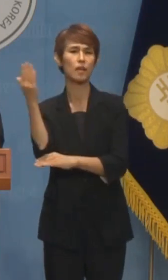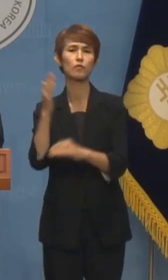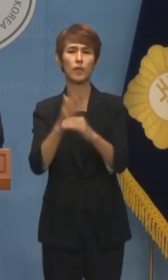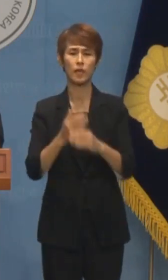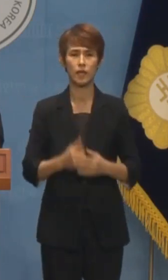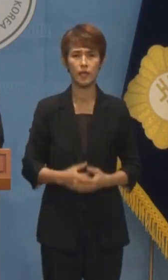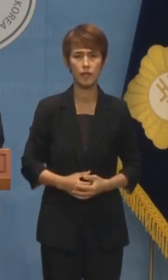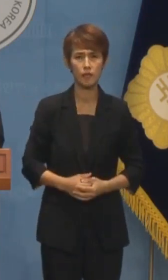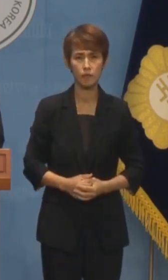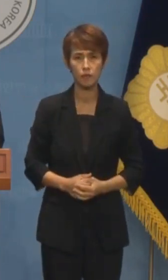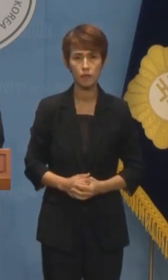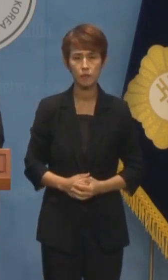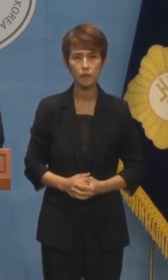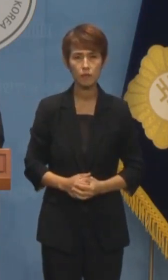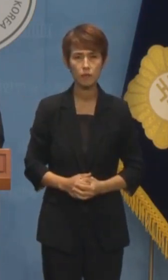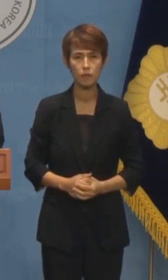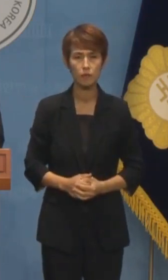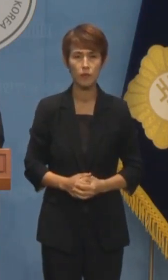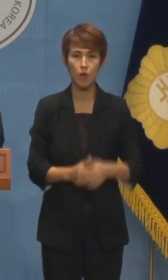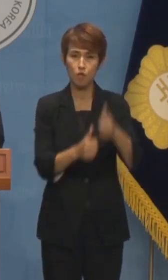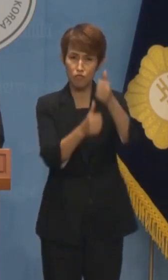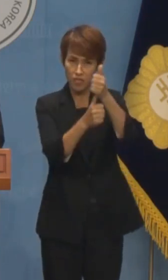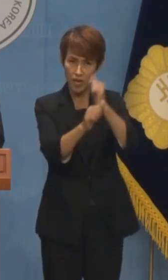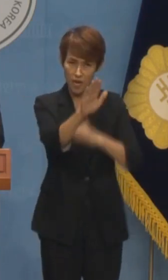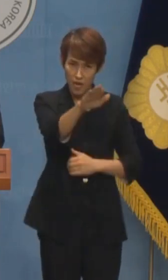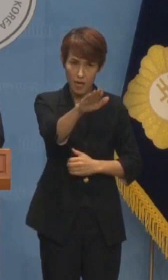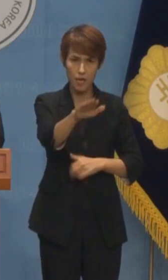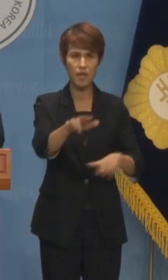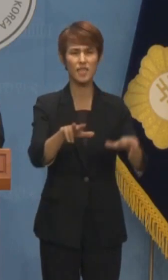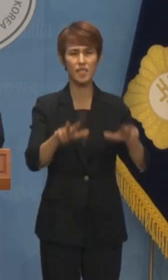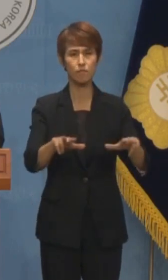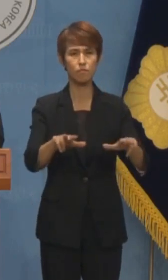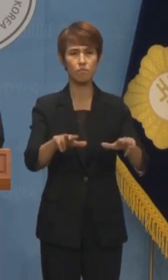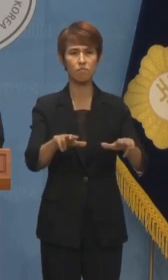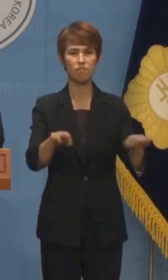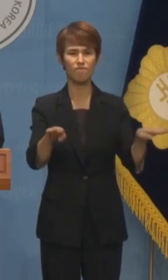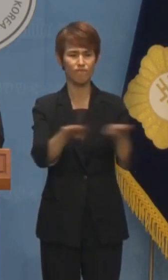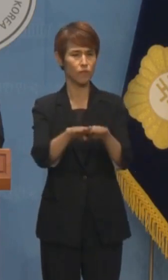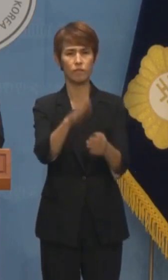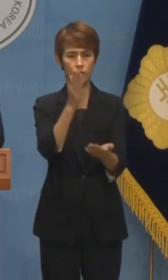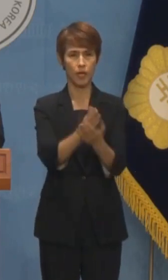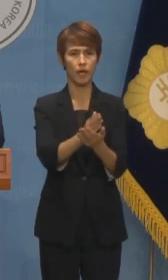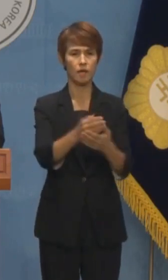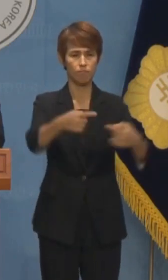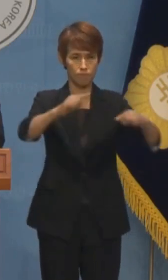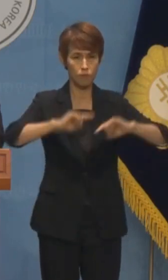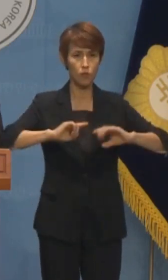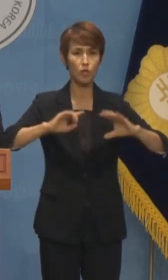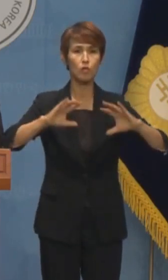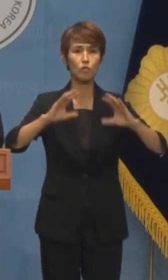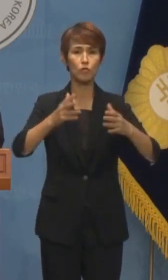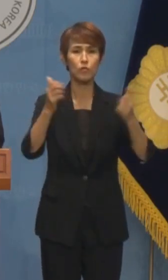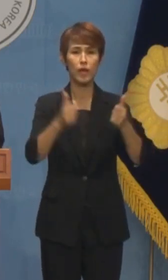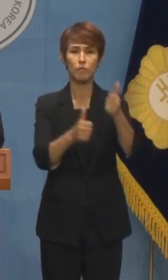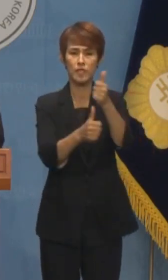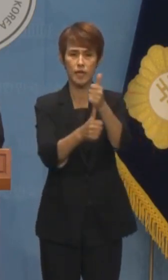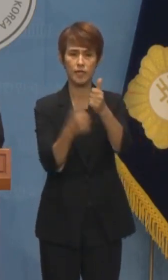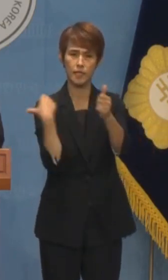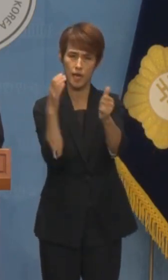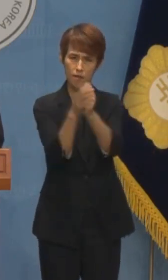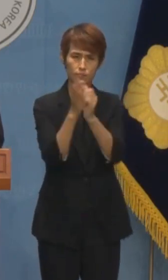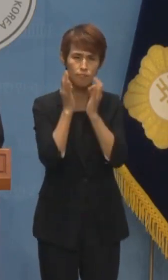있습니다. 주호영 부의장은 즉시 불법 파업을 중단하고 국회 부의장으로서의